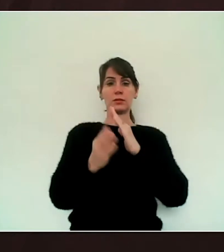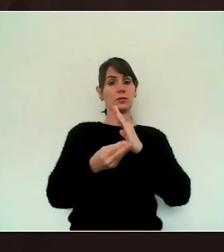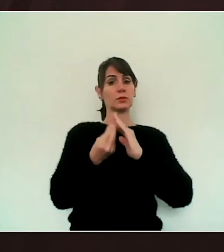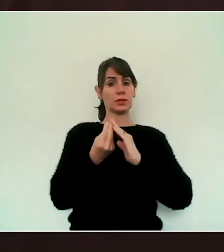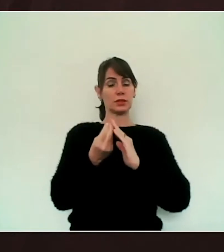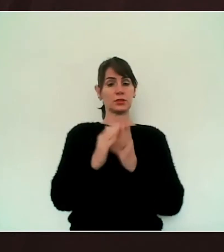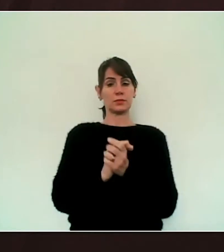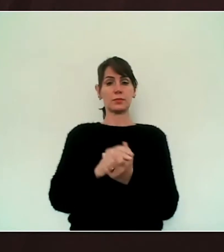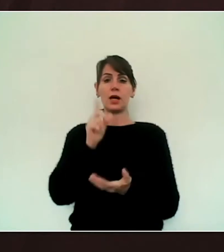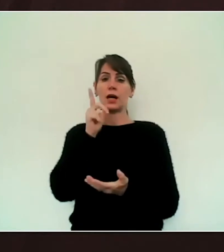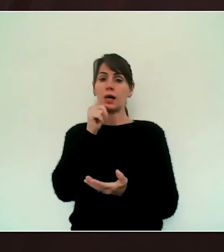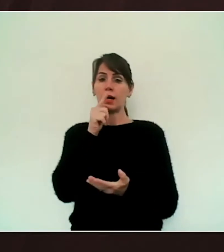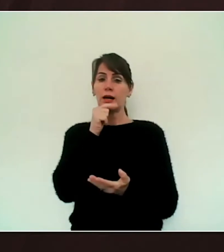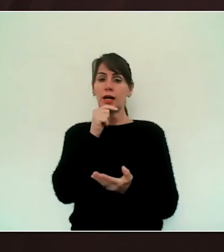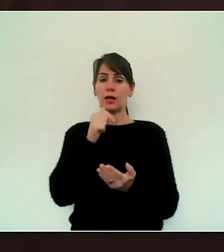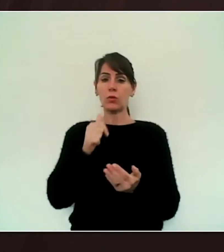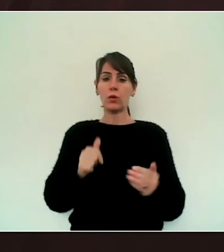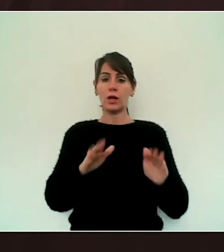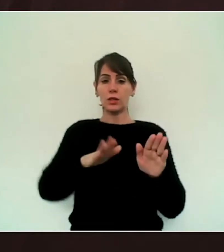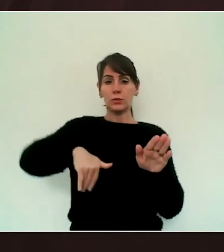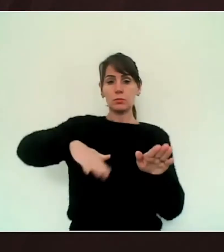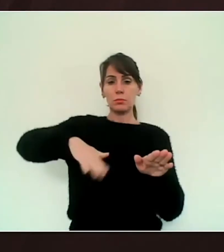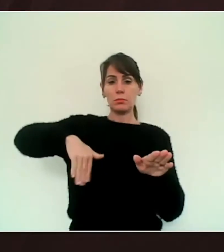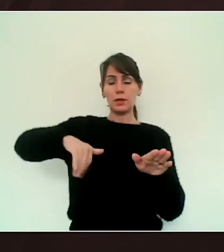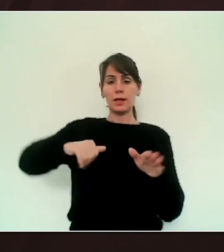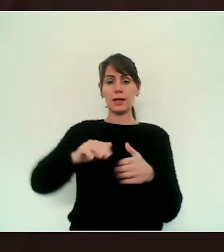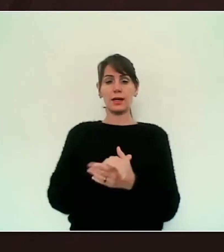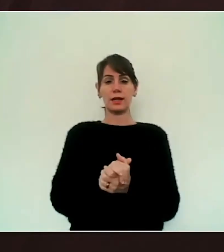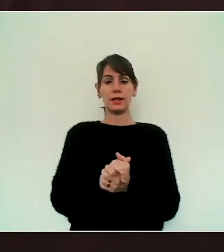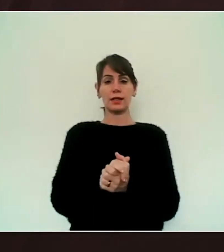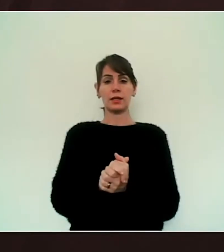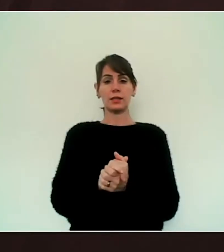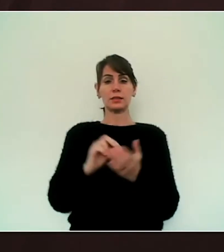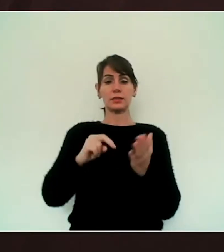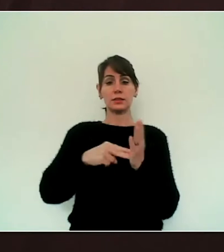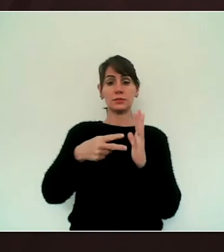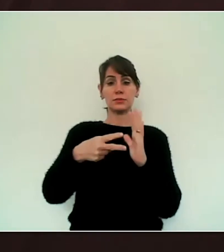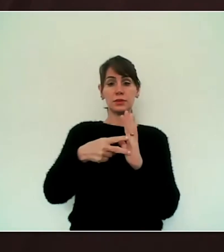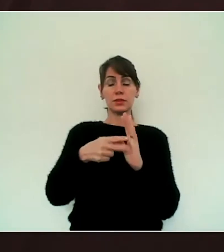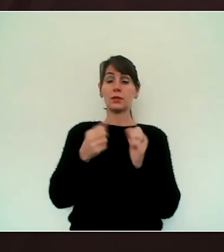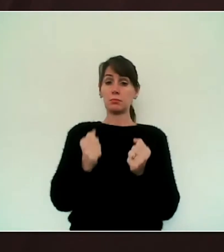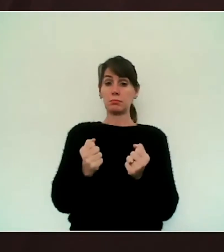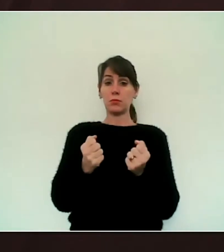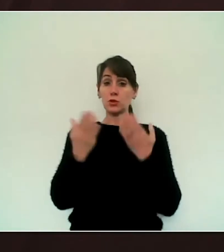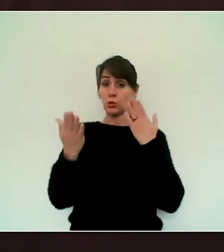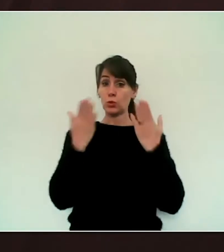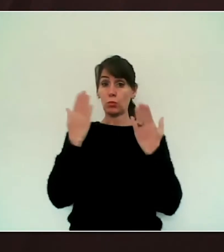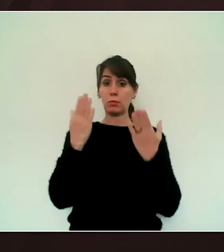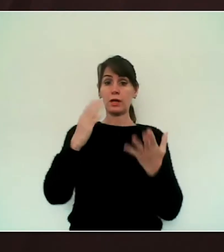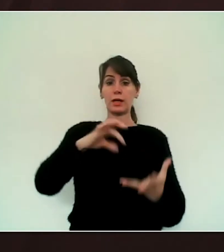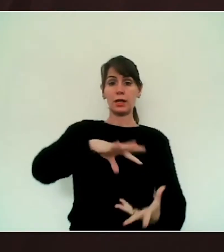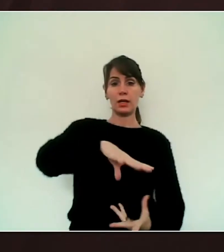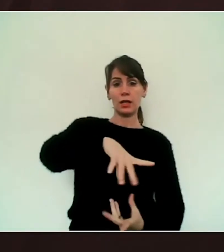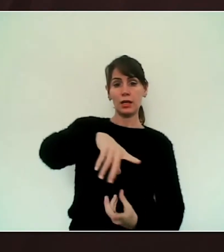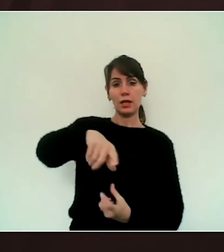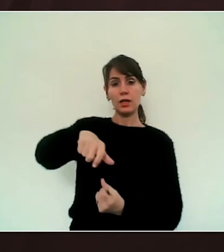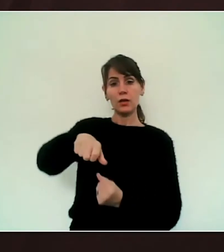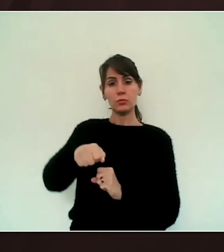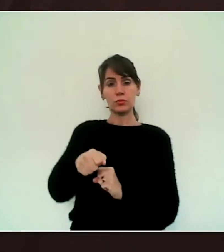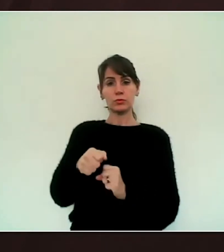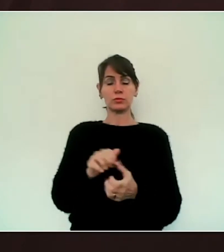não entra dentro do barco, mas o barco está no mundo. Mas o mundo não está dentro da